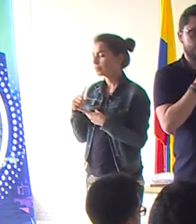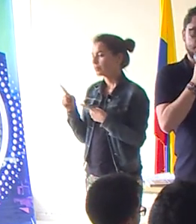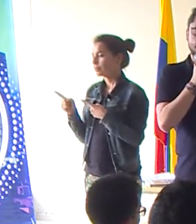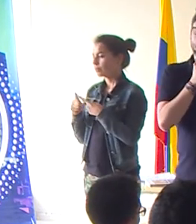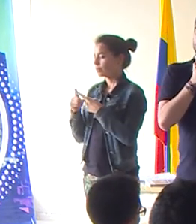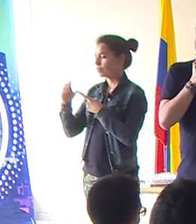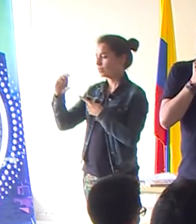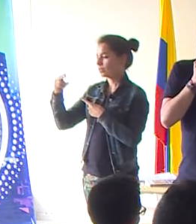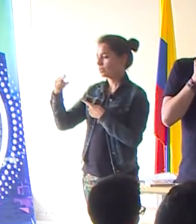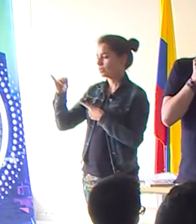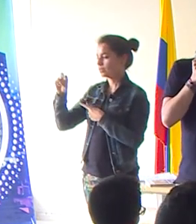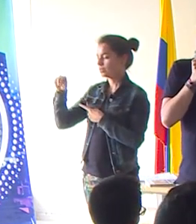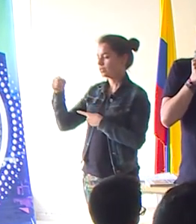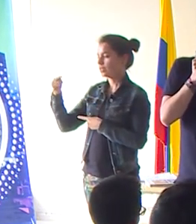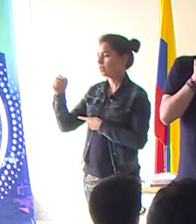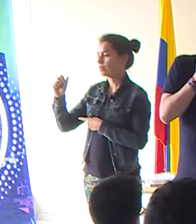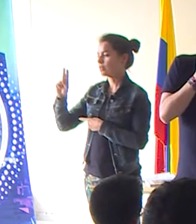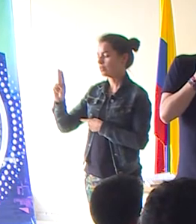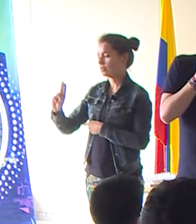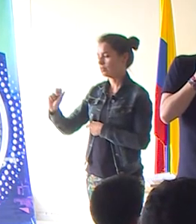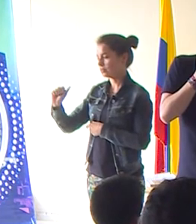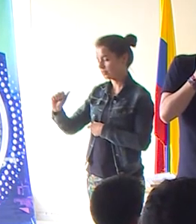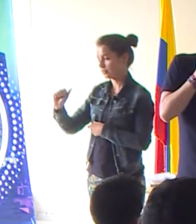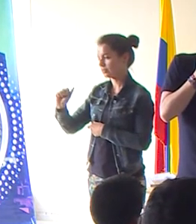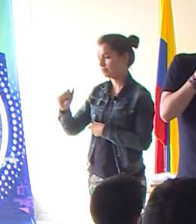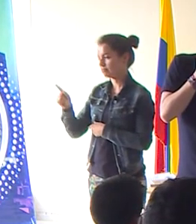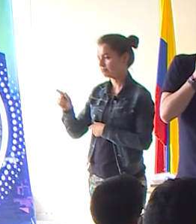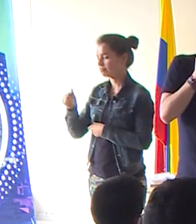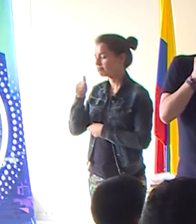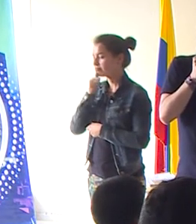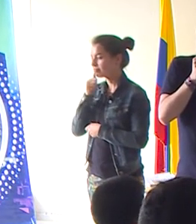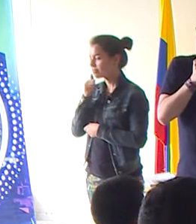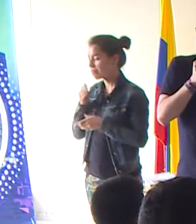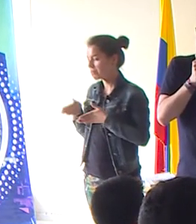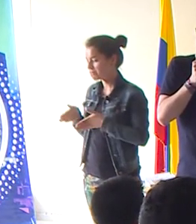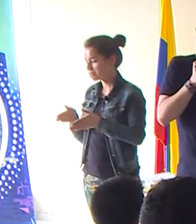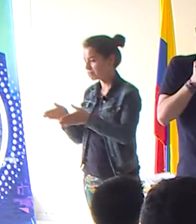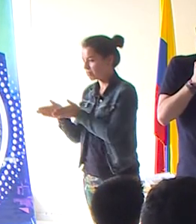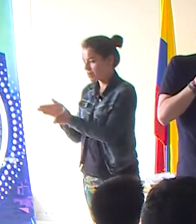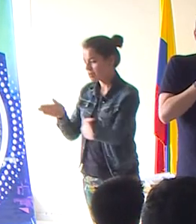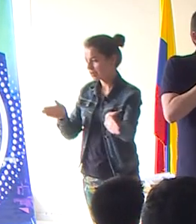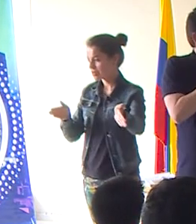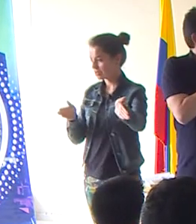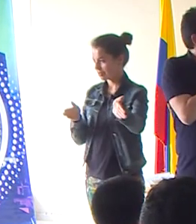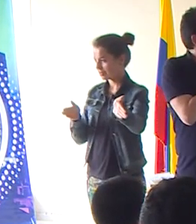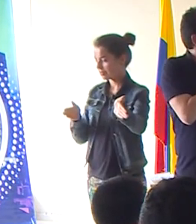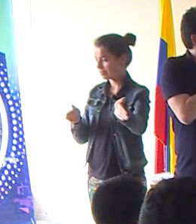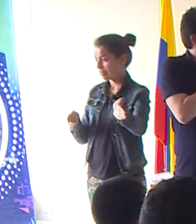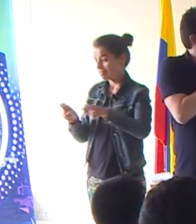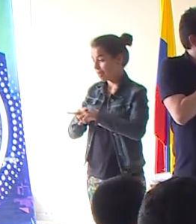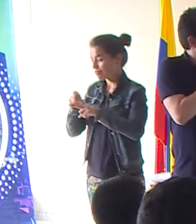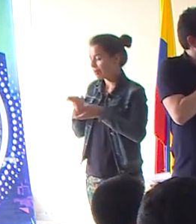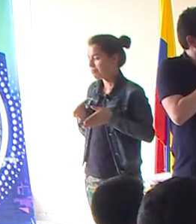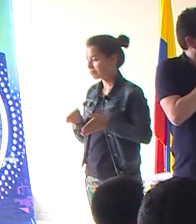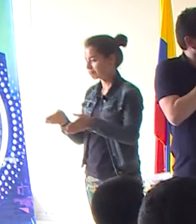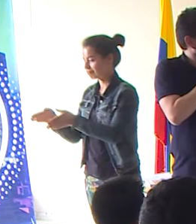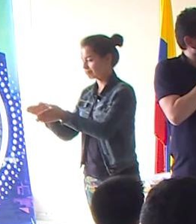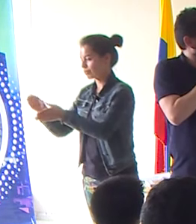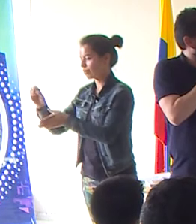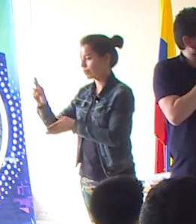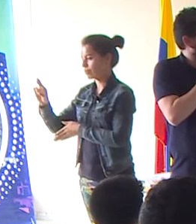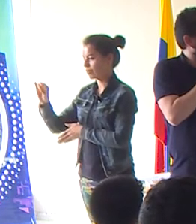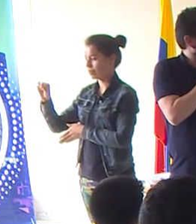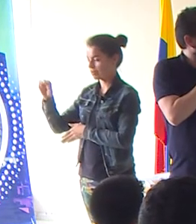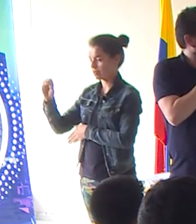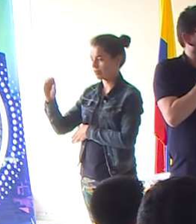artificialmente se ha desviado buena parte de las aguas que deberían bajar hacia el orinoco para alimentar